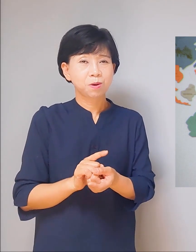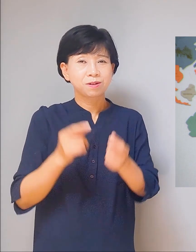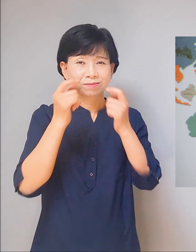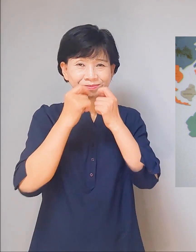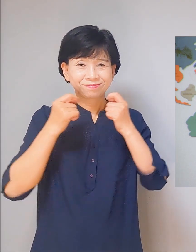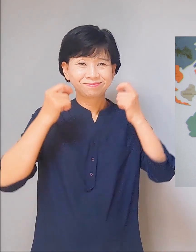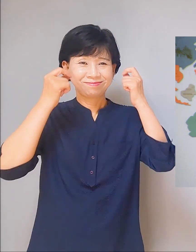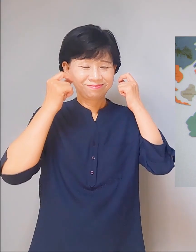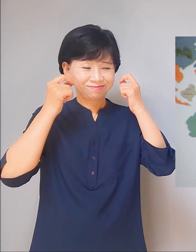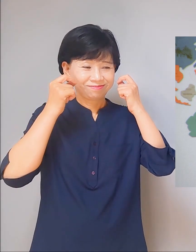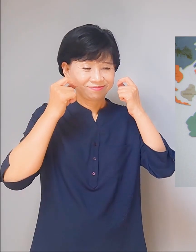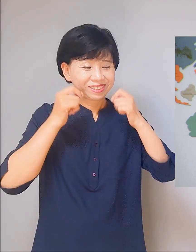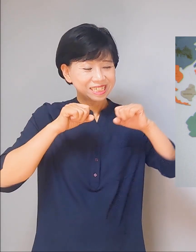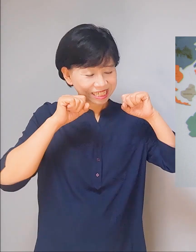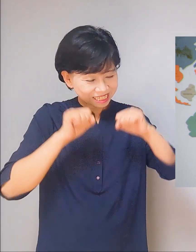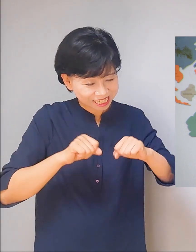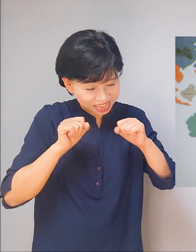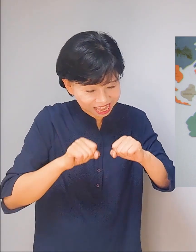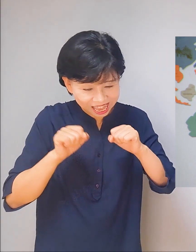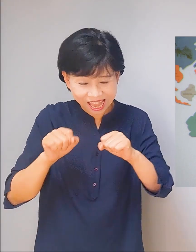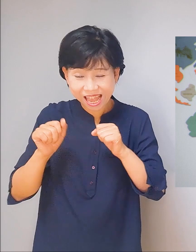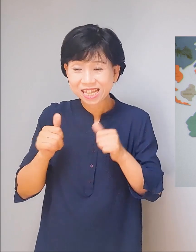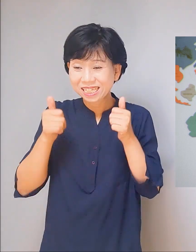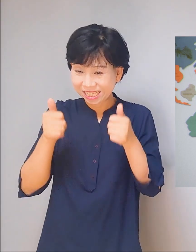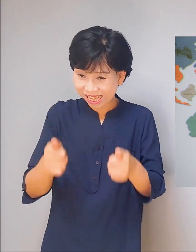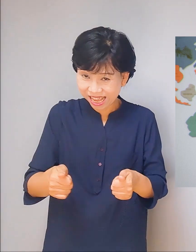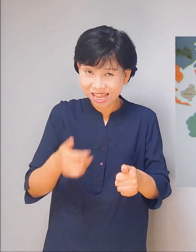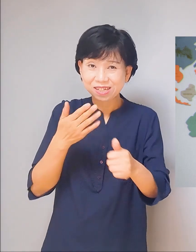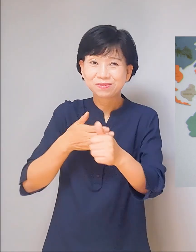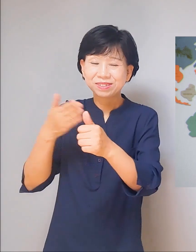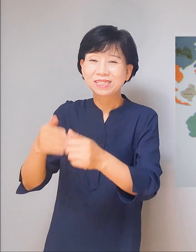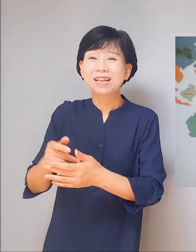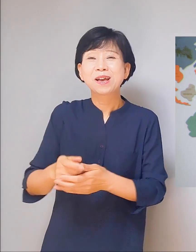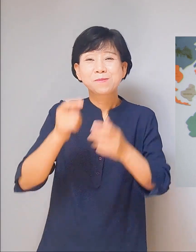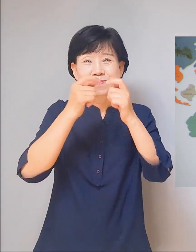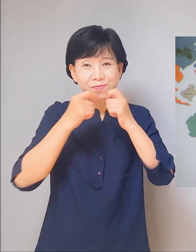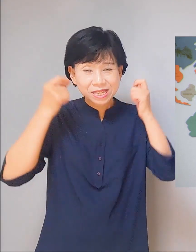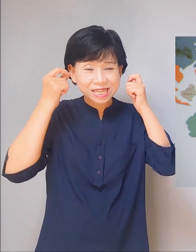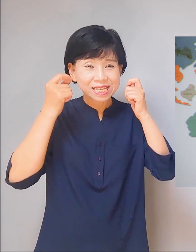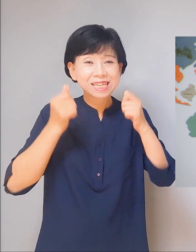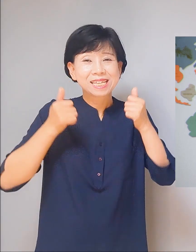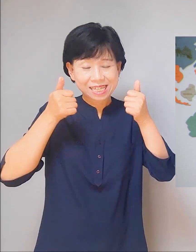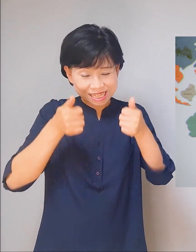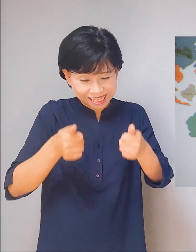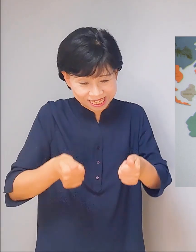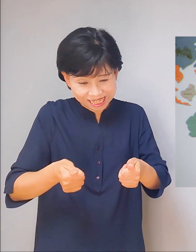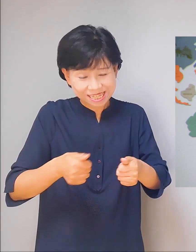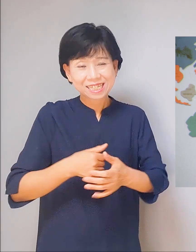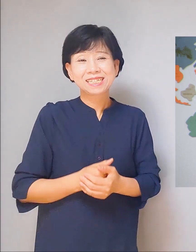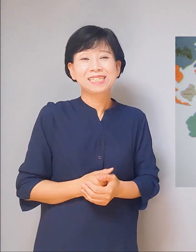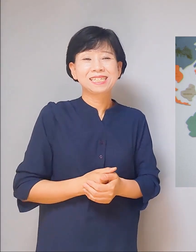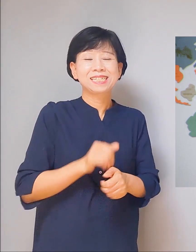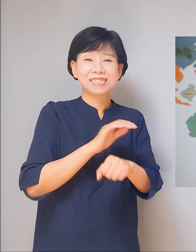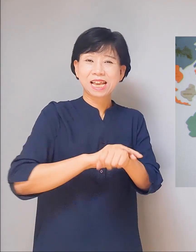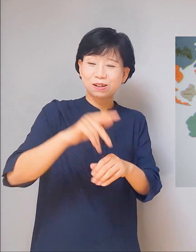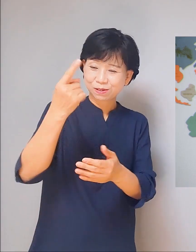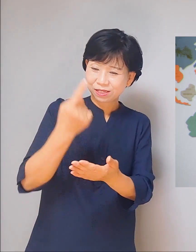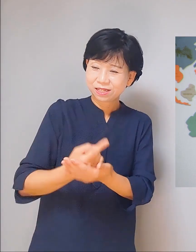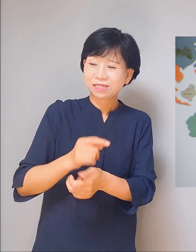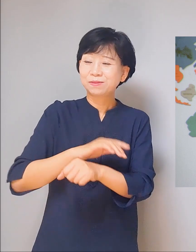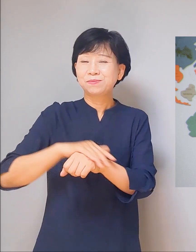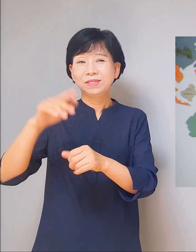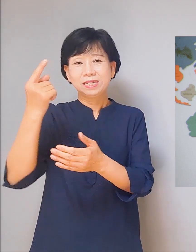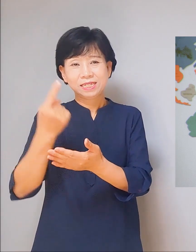띄우고 인사하는 게 미인입니다. 미인 되십시오. 우리 인사 나누시겠습니다. 잘 오셨습니다. 은혜